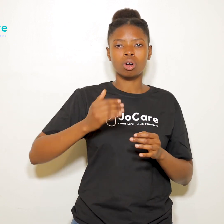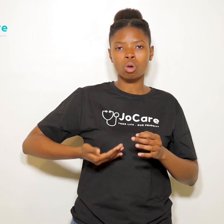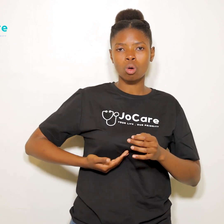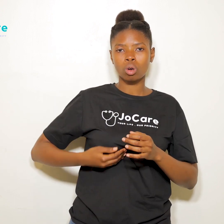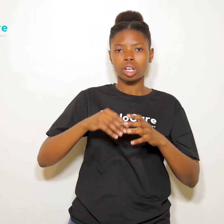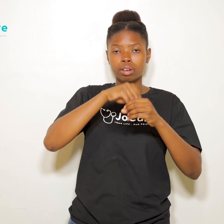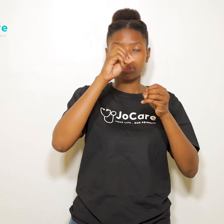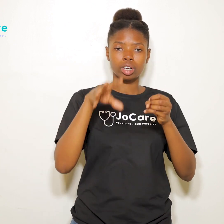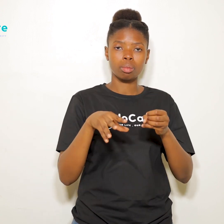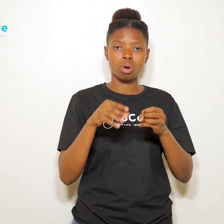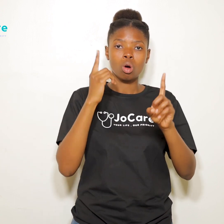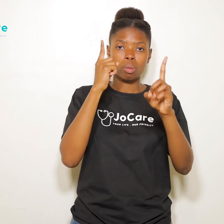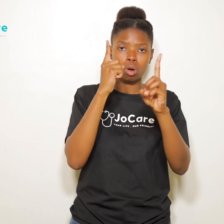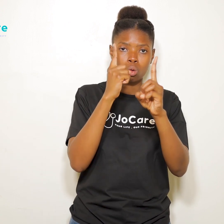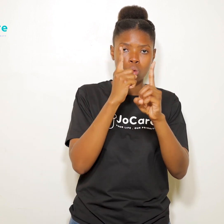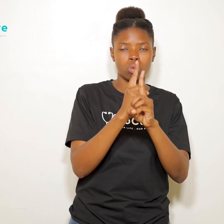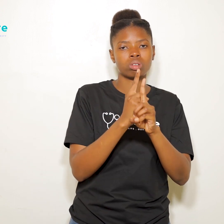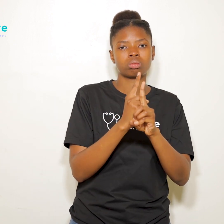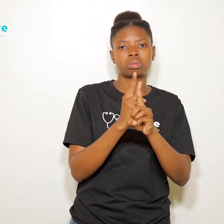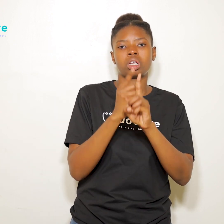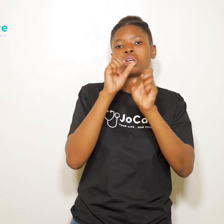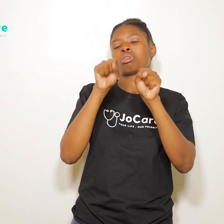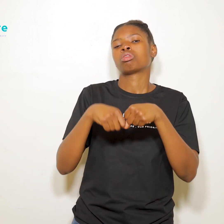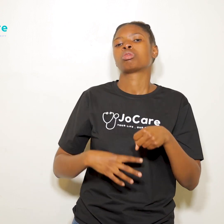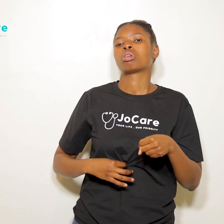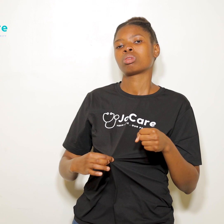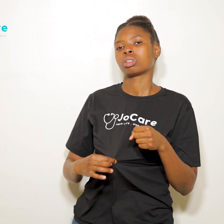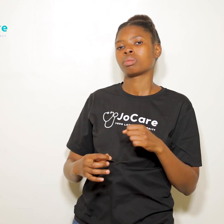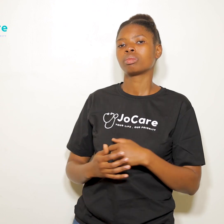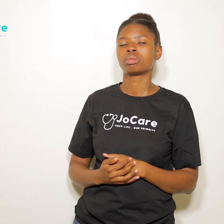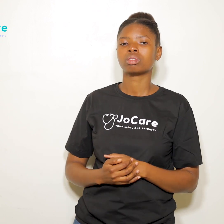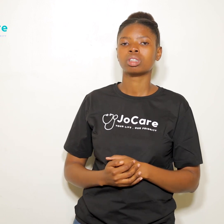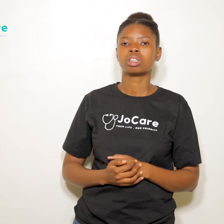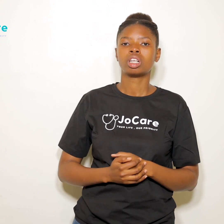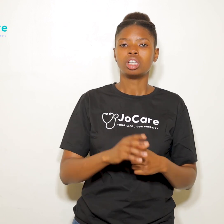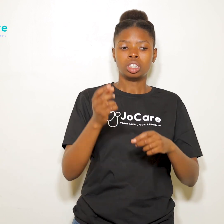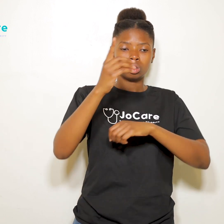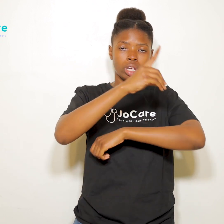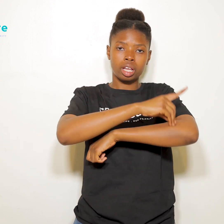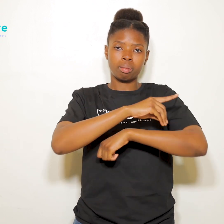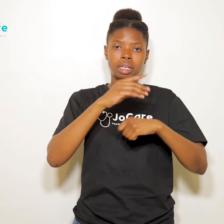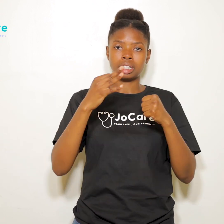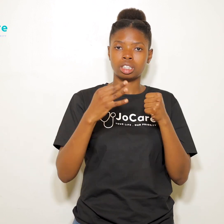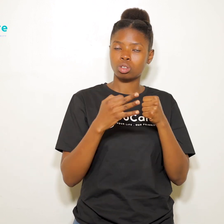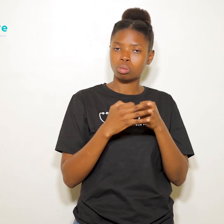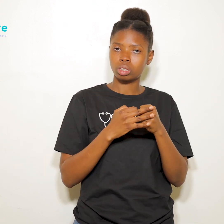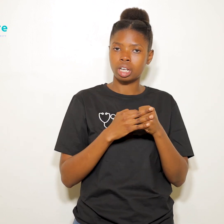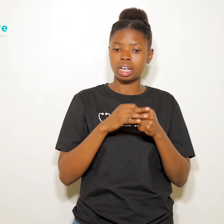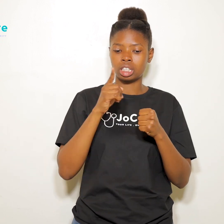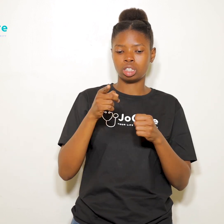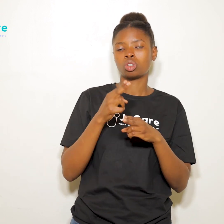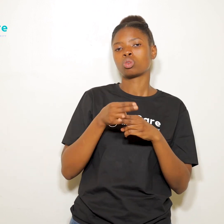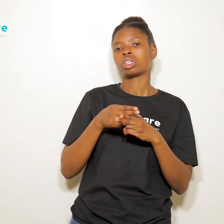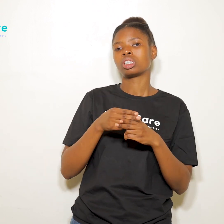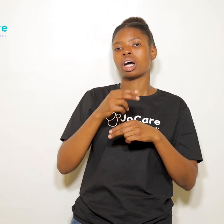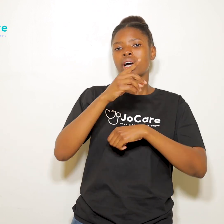ni ukuvuga rero ngo icyo gihe cy'iminsi twabara nk'8 aba ari nicyo gihe twita icy'uburumbuke ku mudamu cyangwa ku